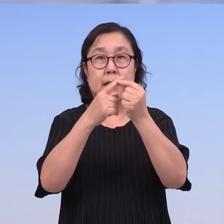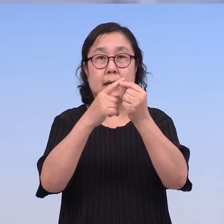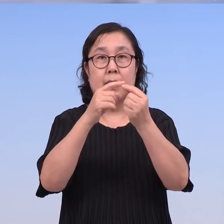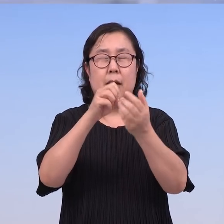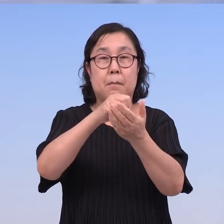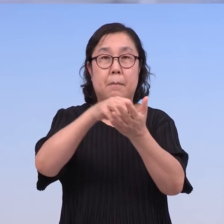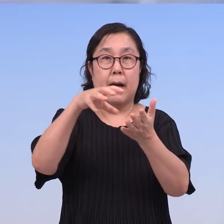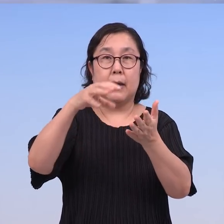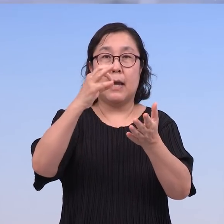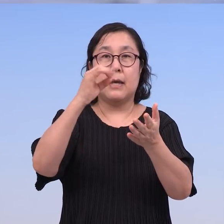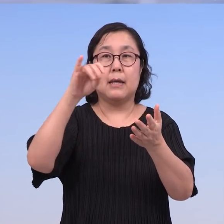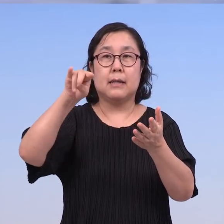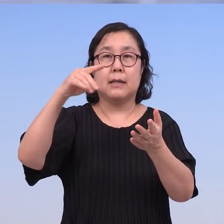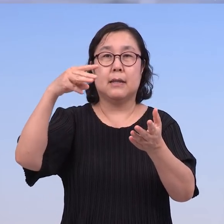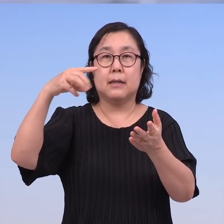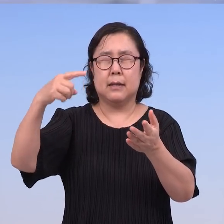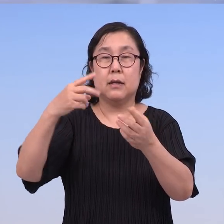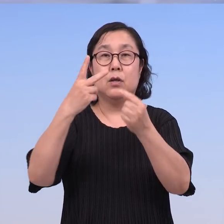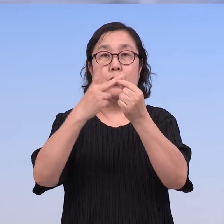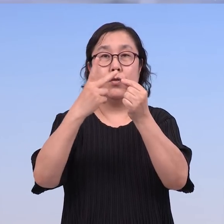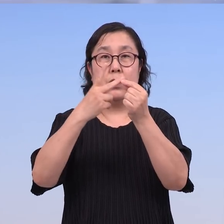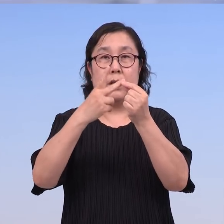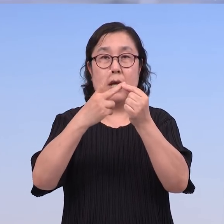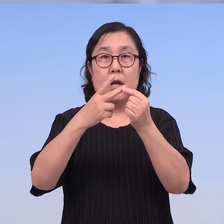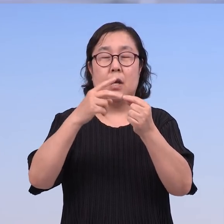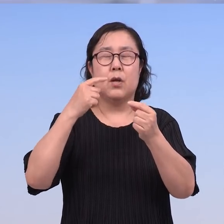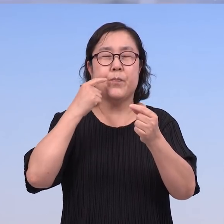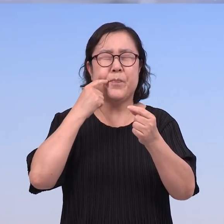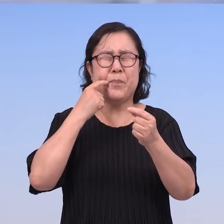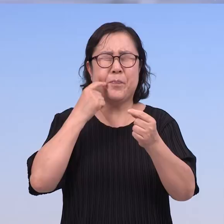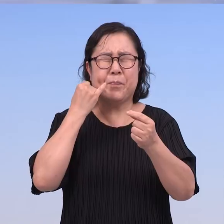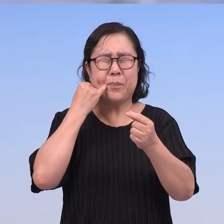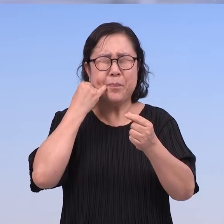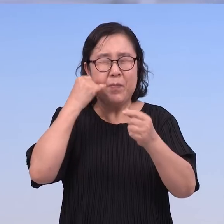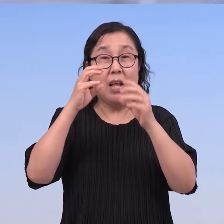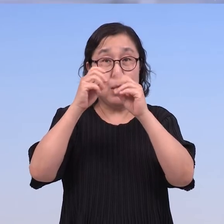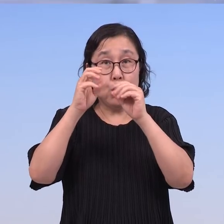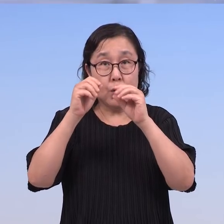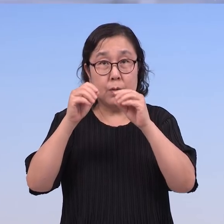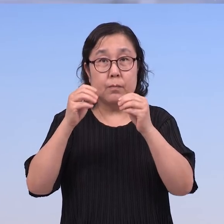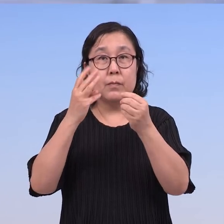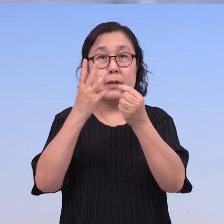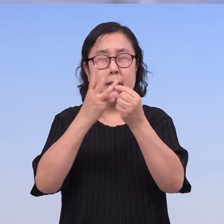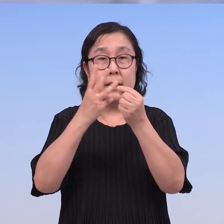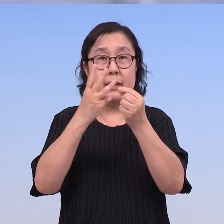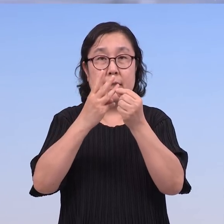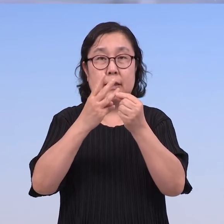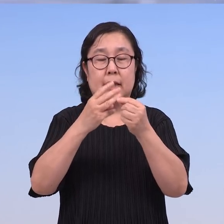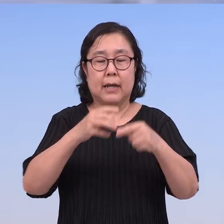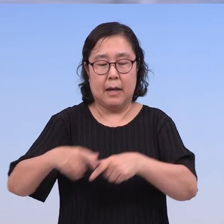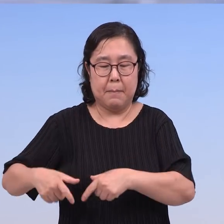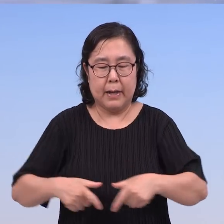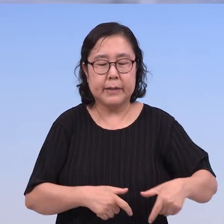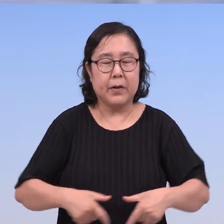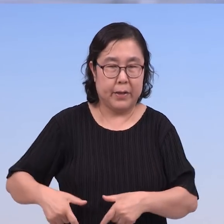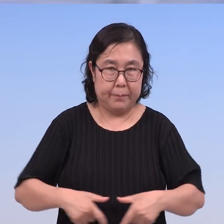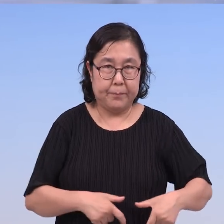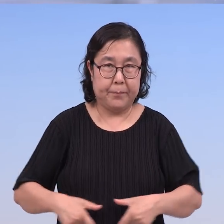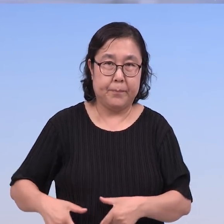빵의 이스트, 둘째가 소금, 셋째가 망설임이다.